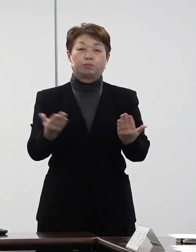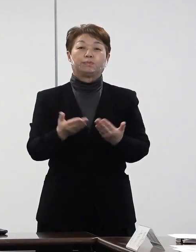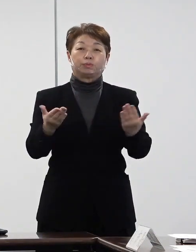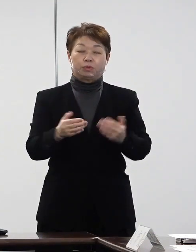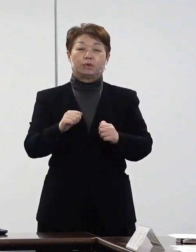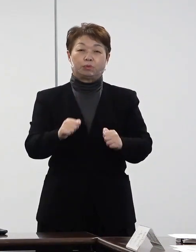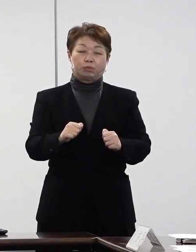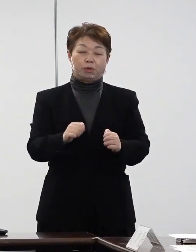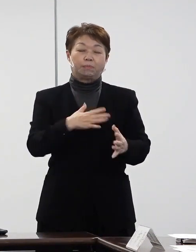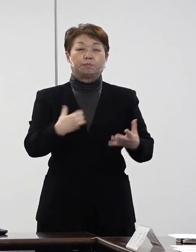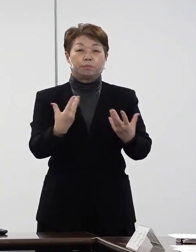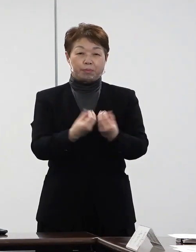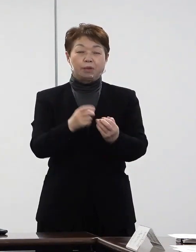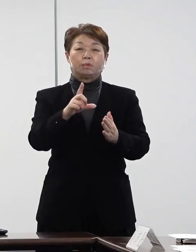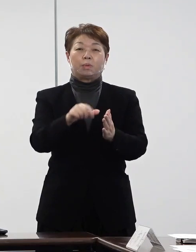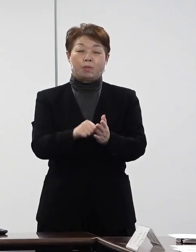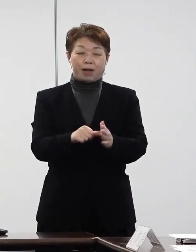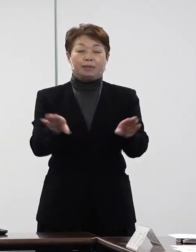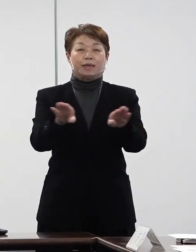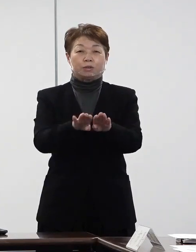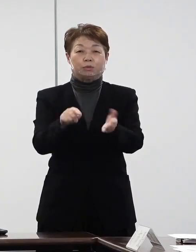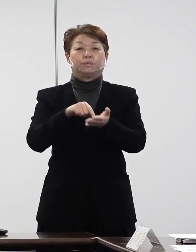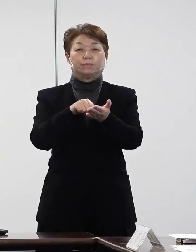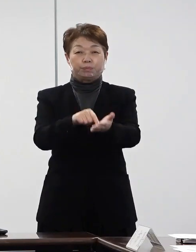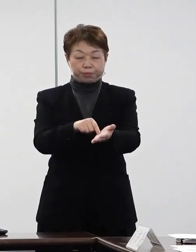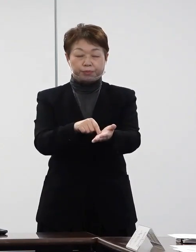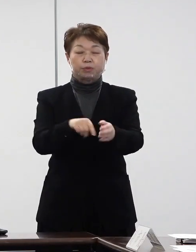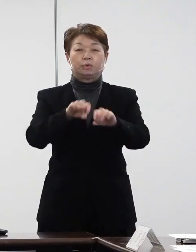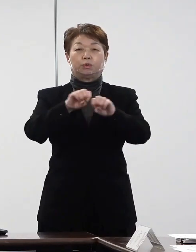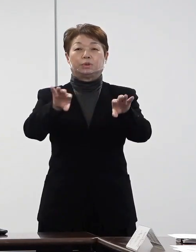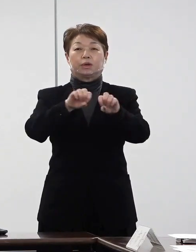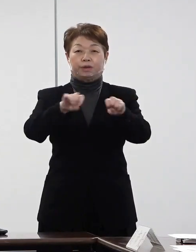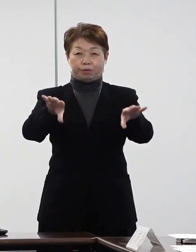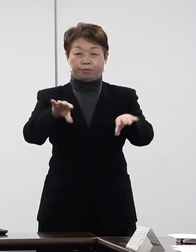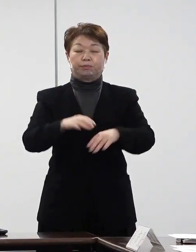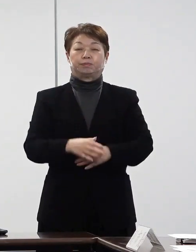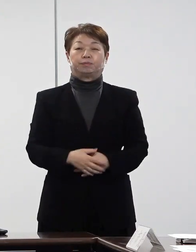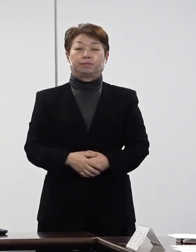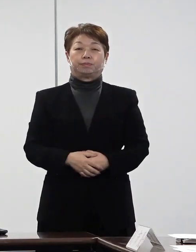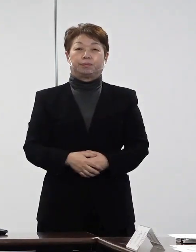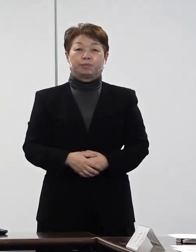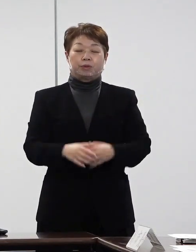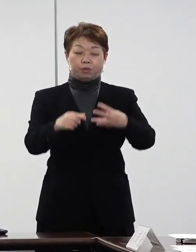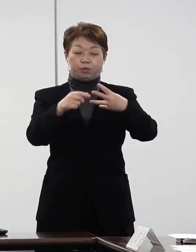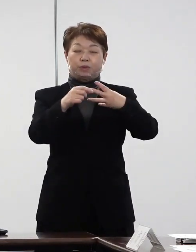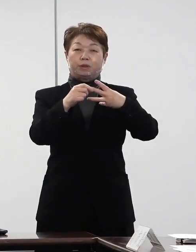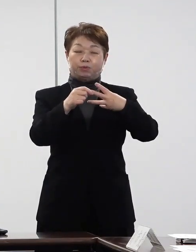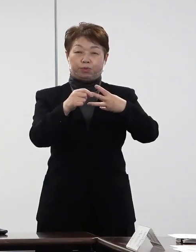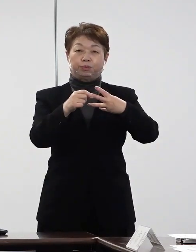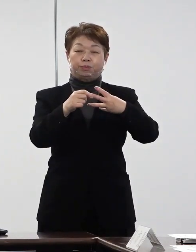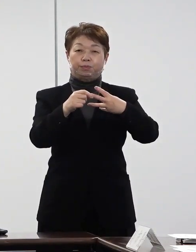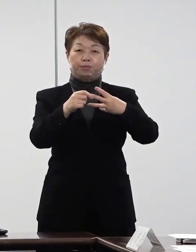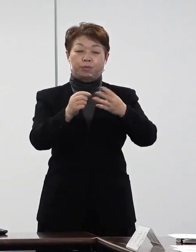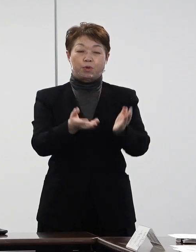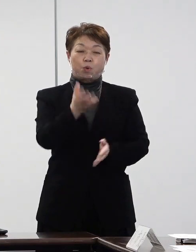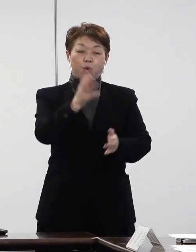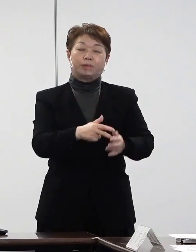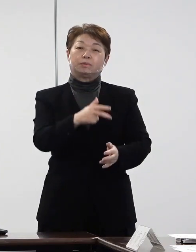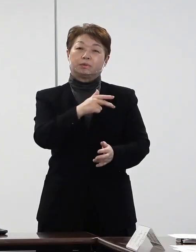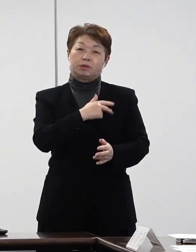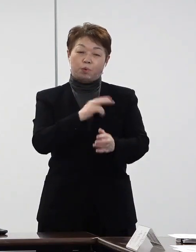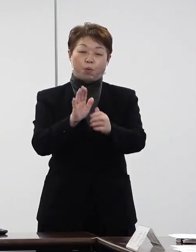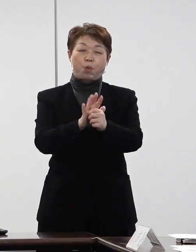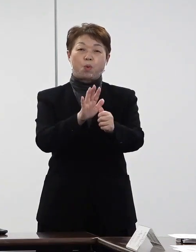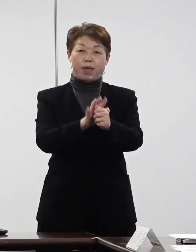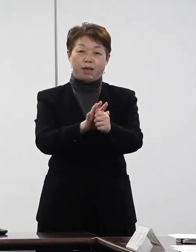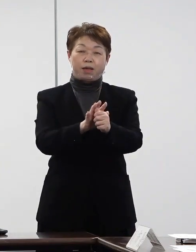は無理せず休暇を取得することを呼びかけること、2つ、保育士の応援派遣